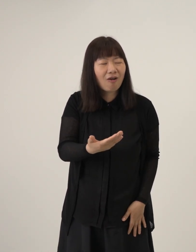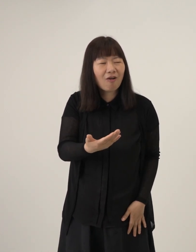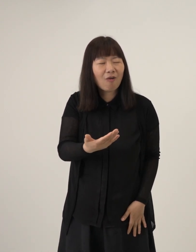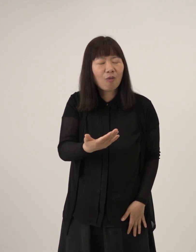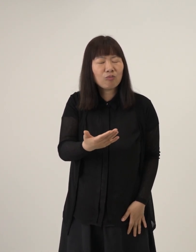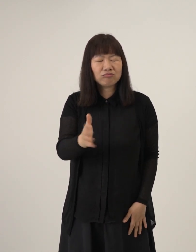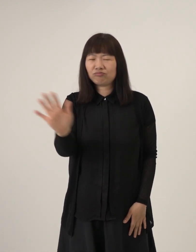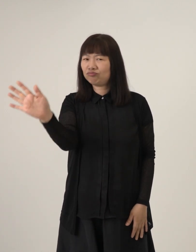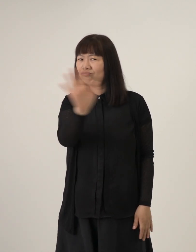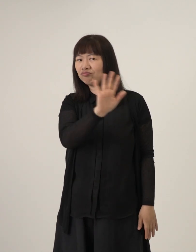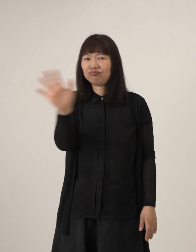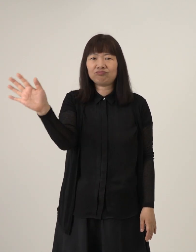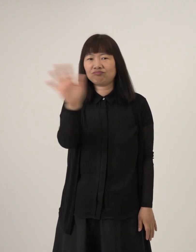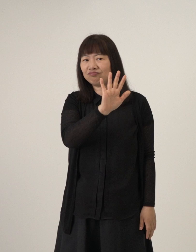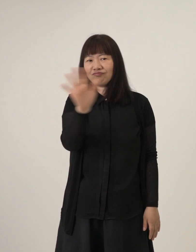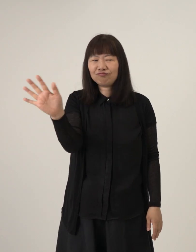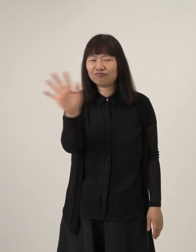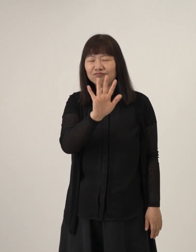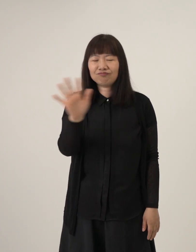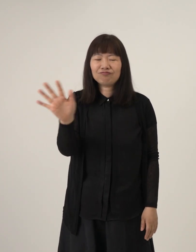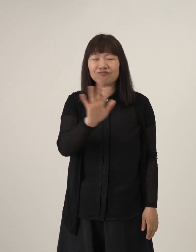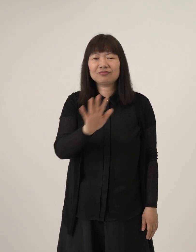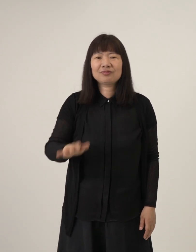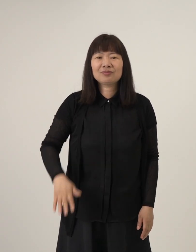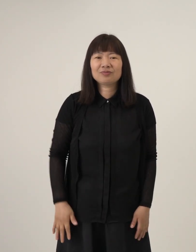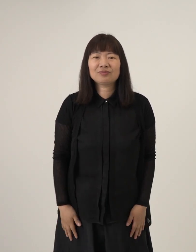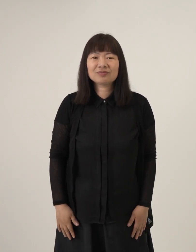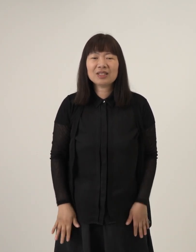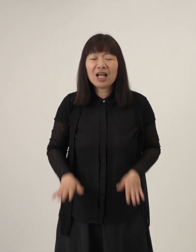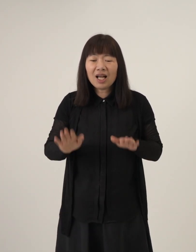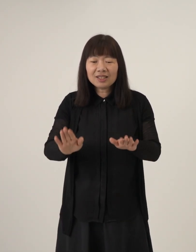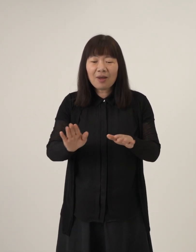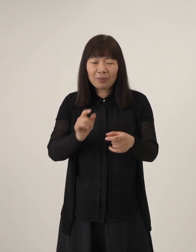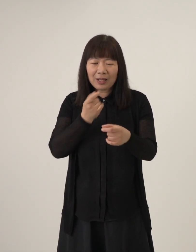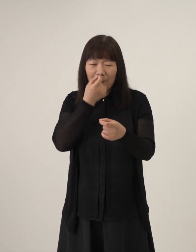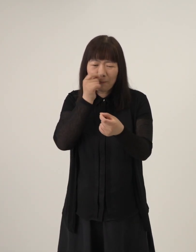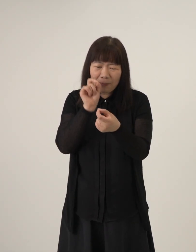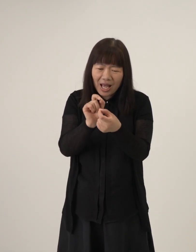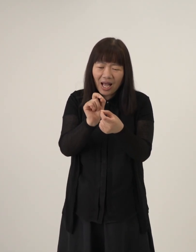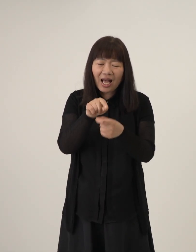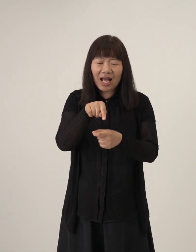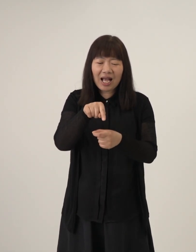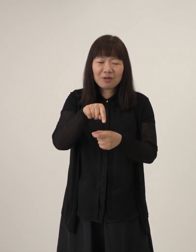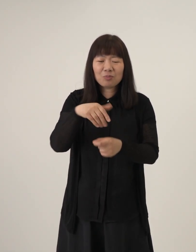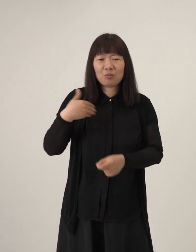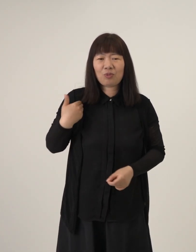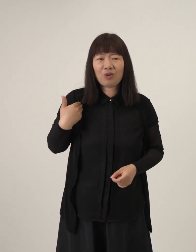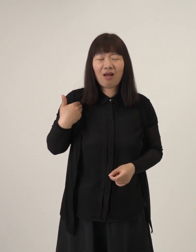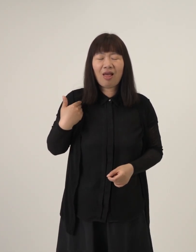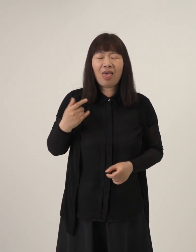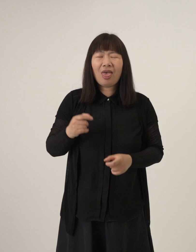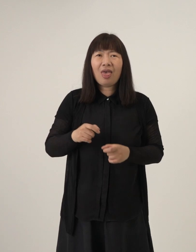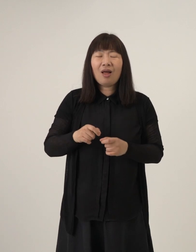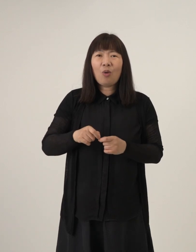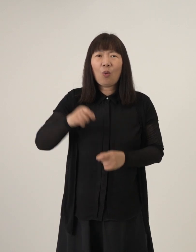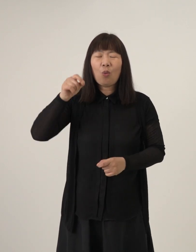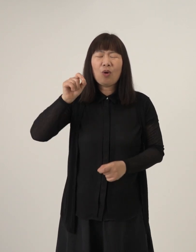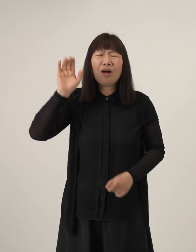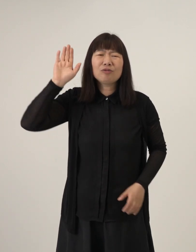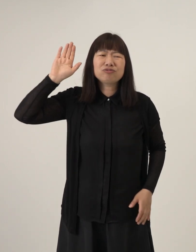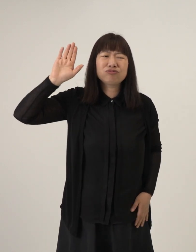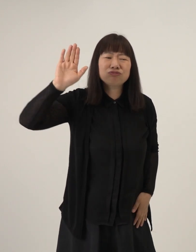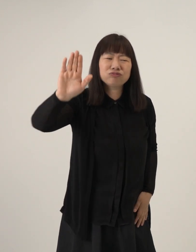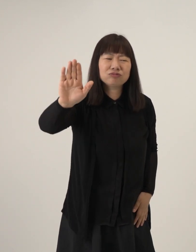그럴 리는 없을 거 아니에요. 지금 자기 앞길도 모르는 주제인데 무슨 수천 년 후를